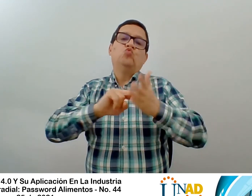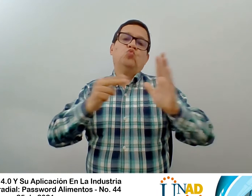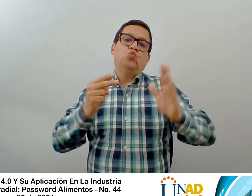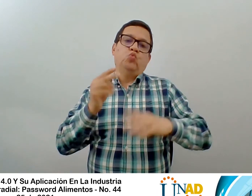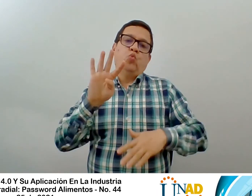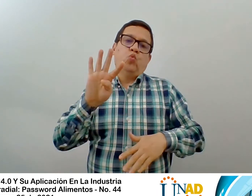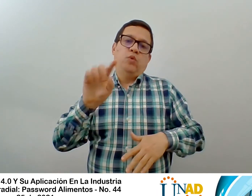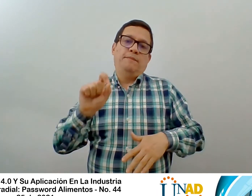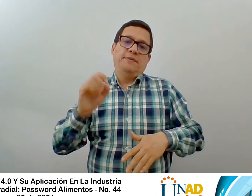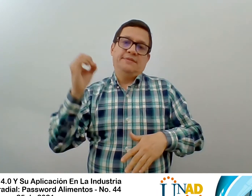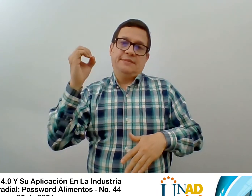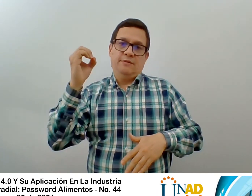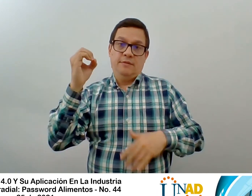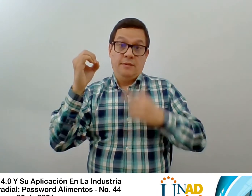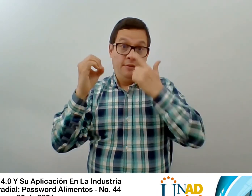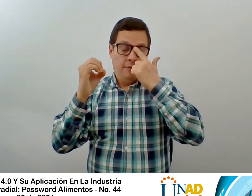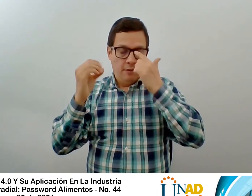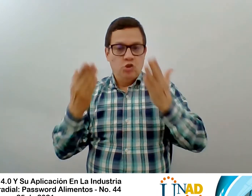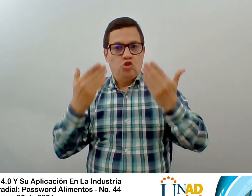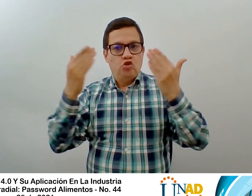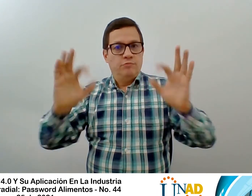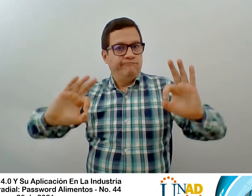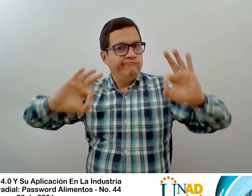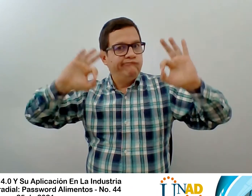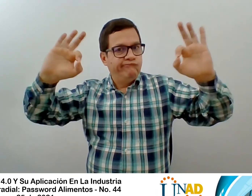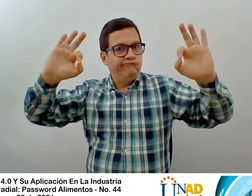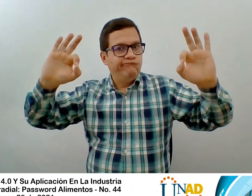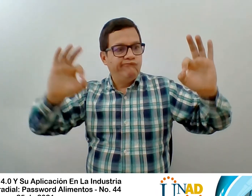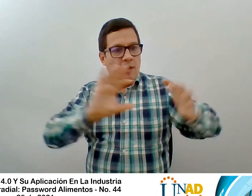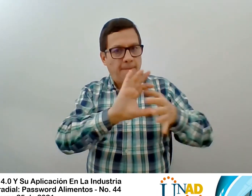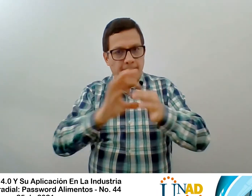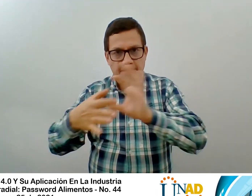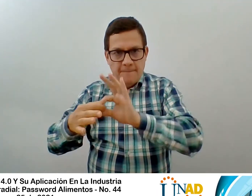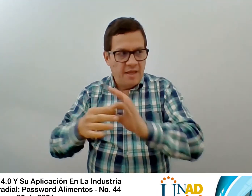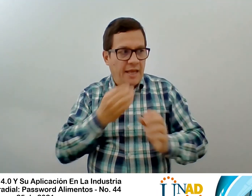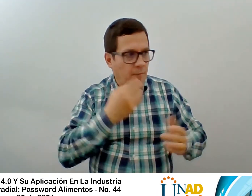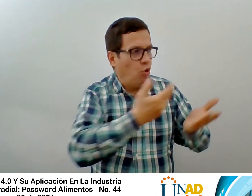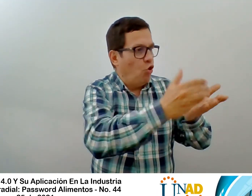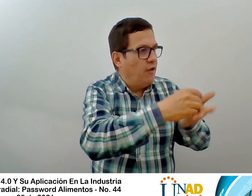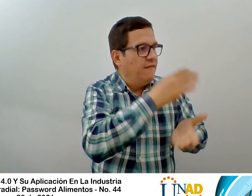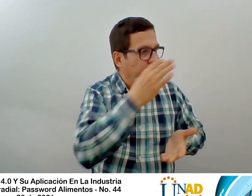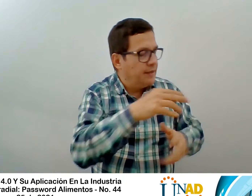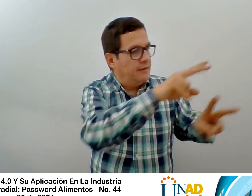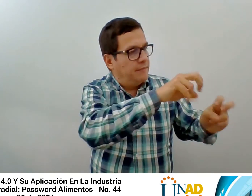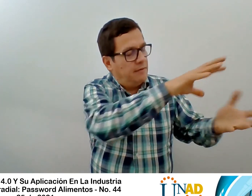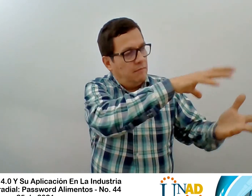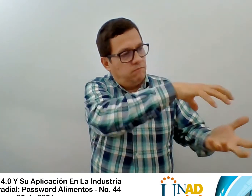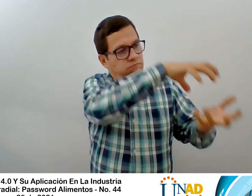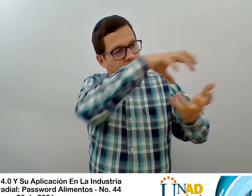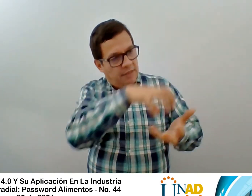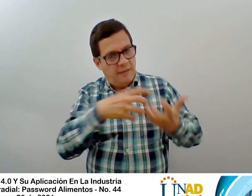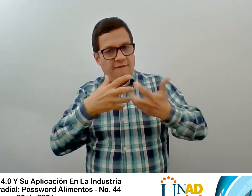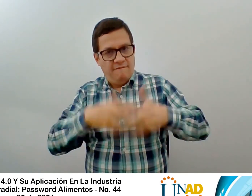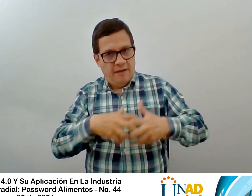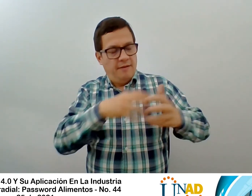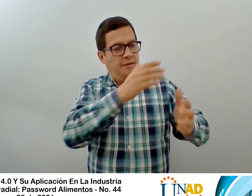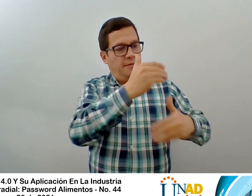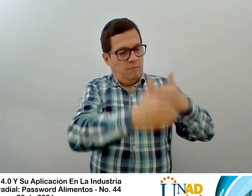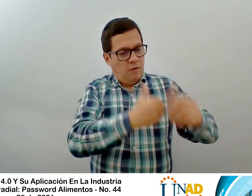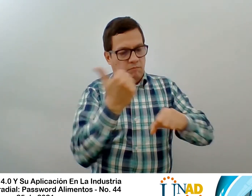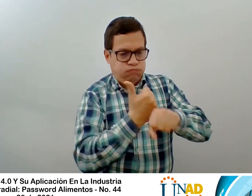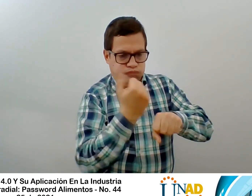competitividad, la industria 4.0 y todas las tecnologías asociadas a ella generarán una mayor eficiencia en las cadenas de